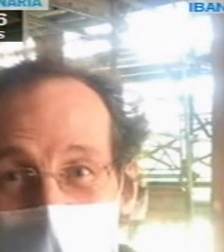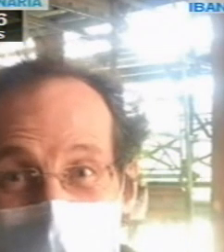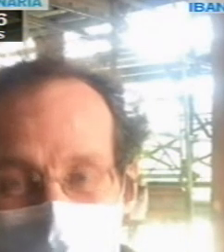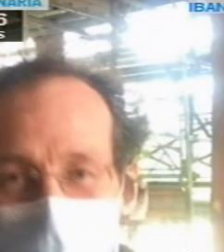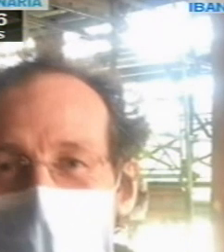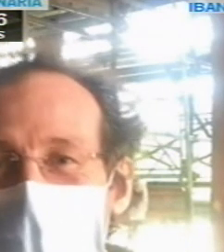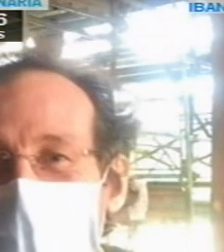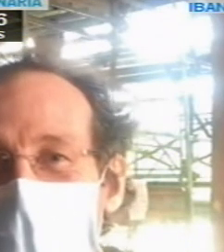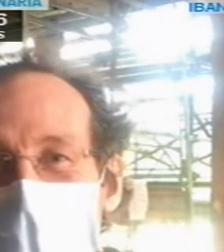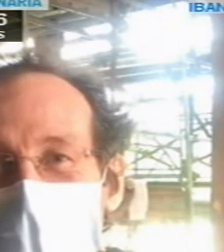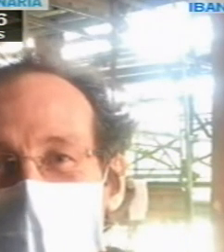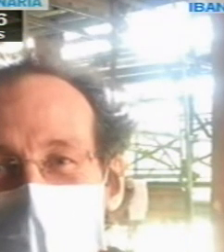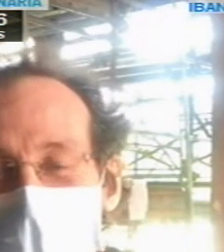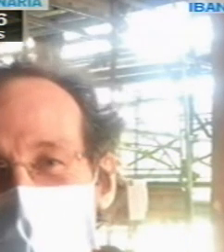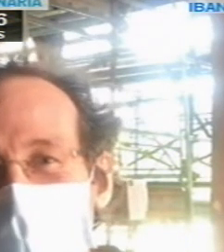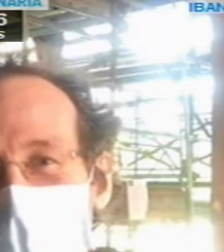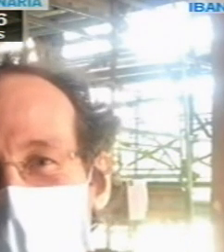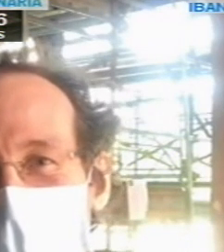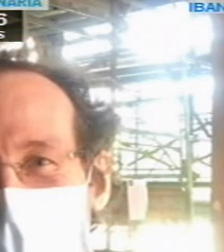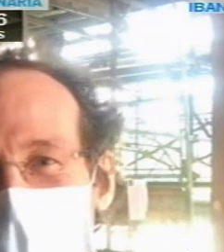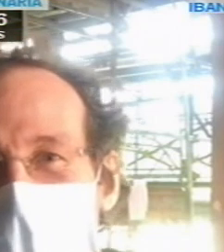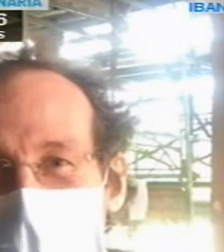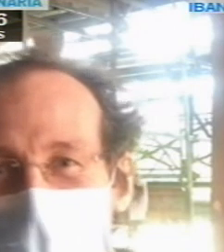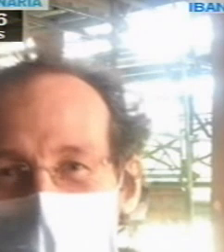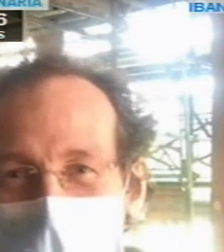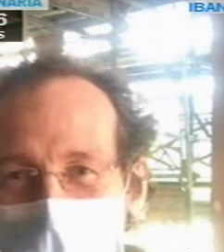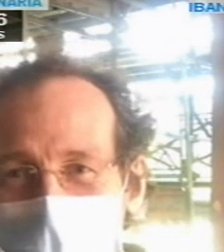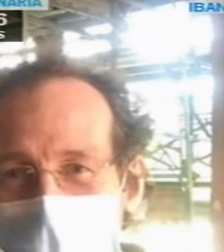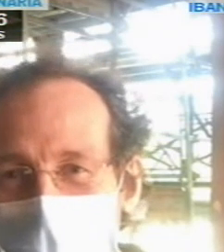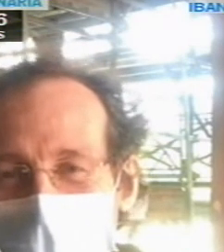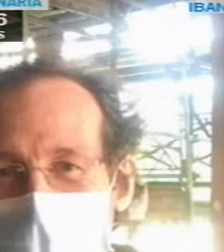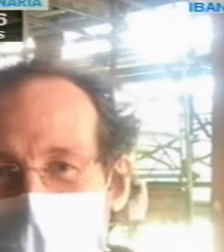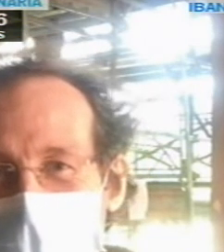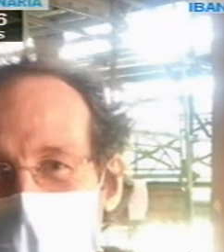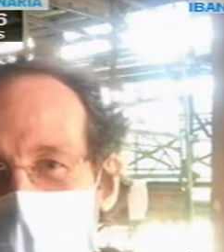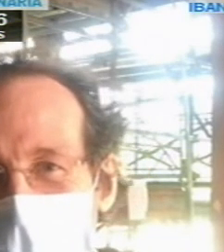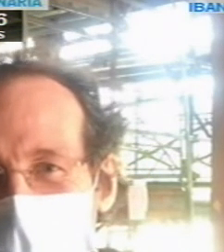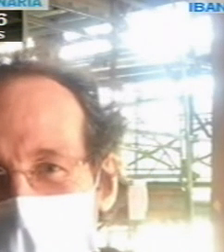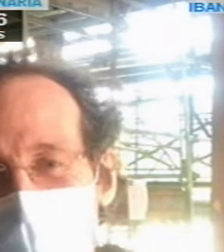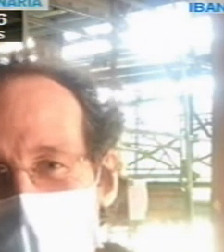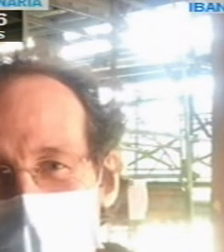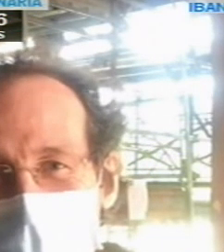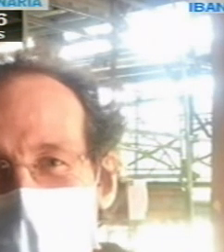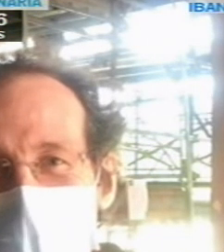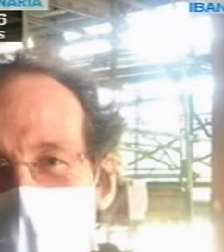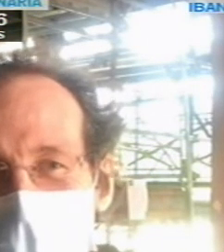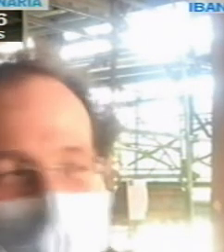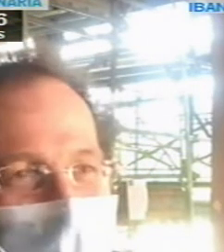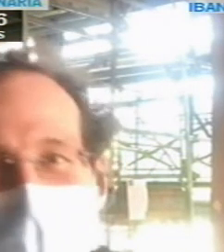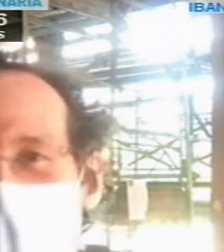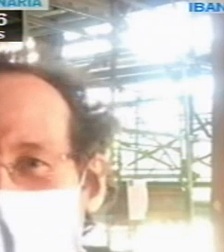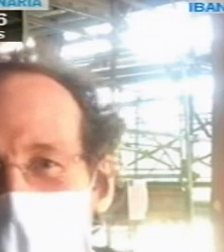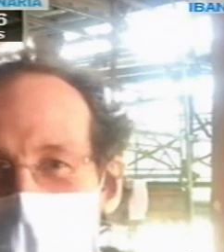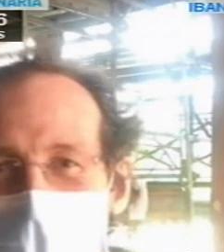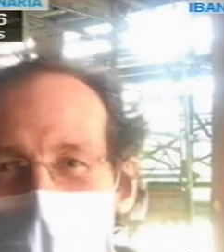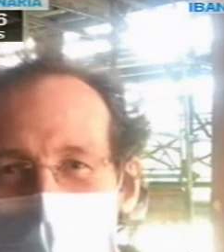si propende, almeno per quello che riguarda le preferenze dei bassanesi, certamente per il ponte. Qualcuno ha suggerito magari